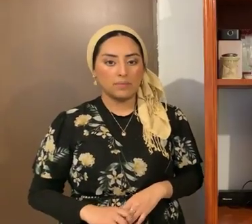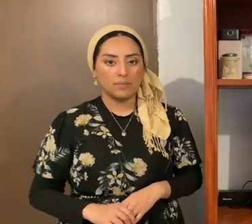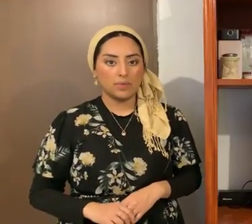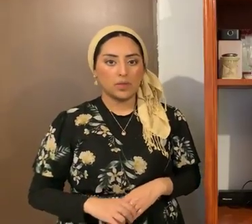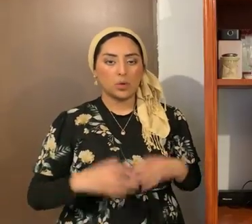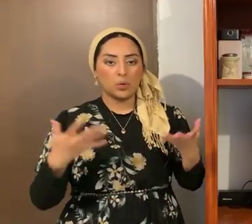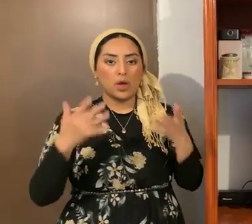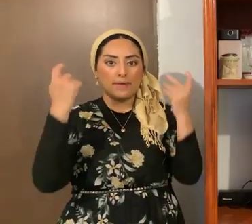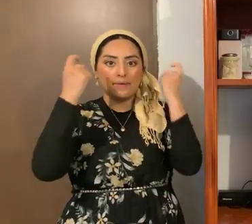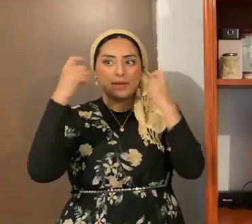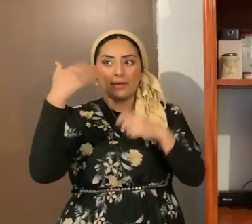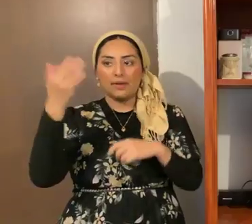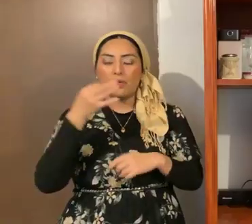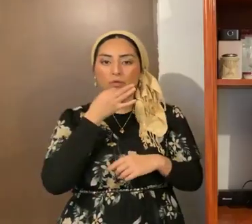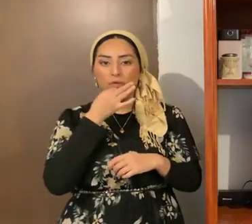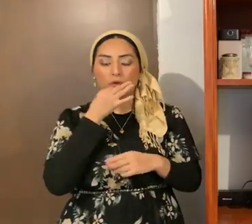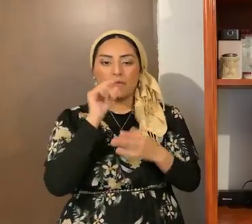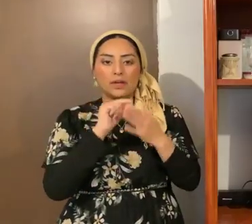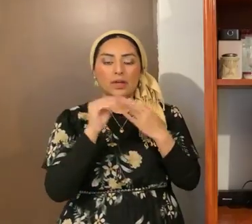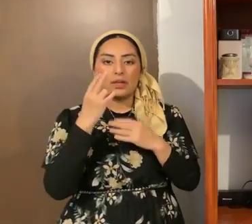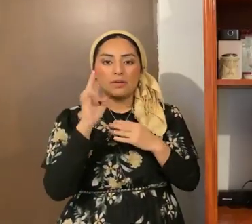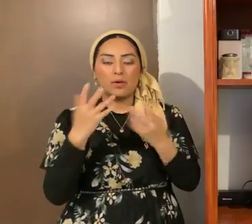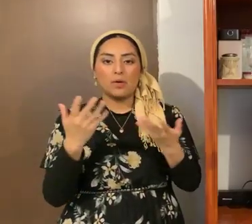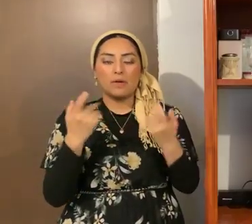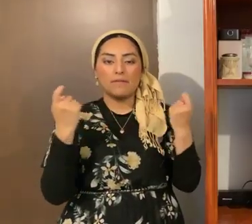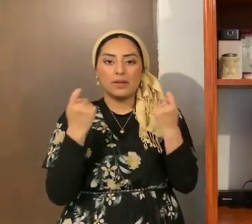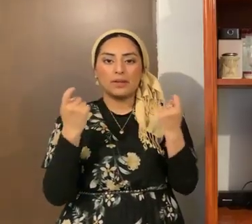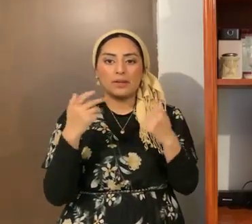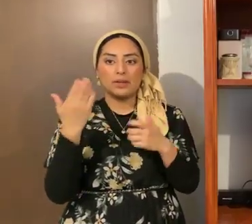¿Qué fiesta se aproximaba en el verso 17?